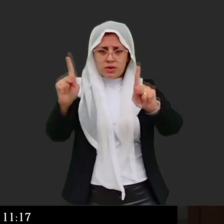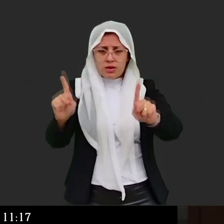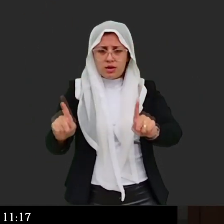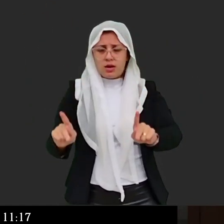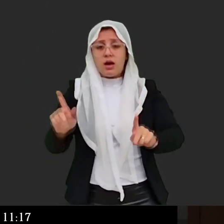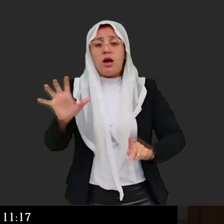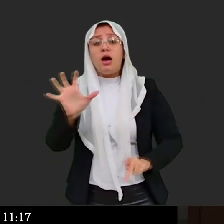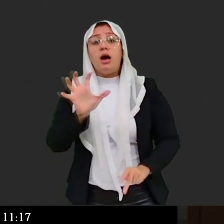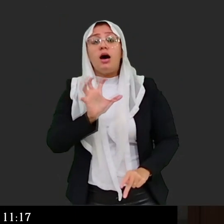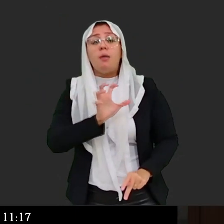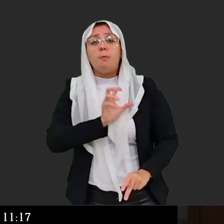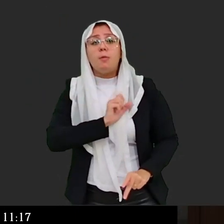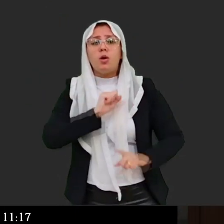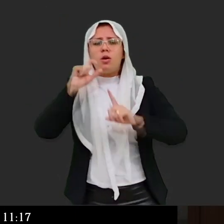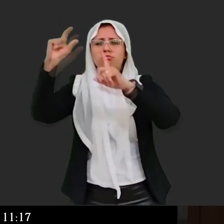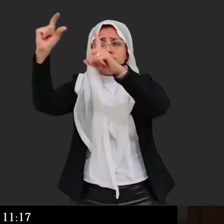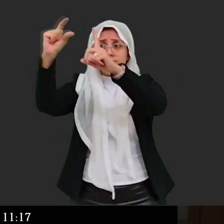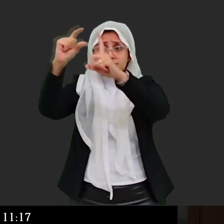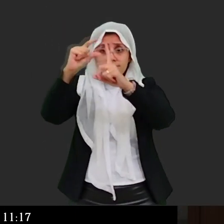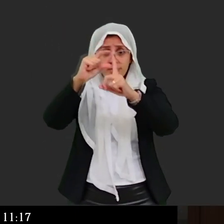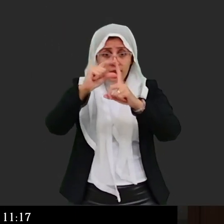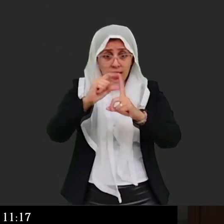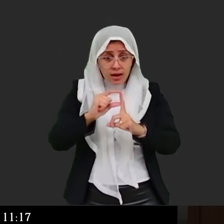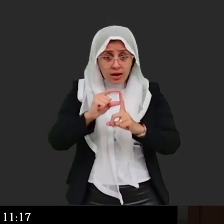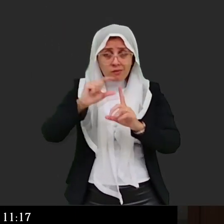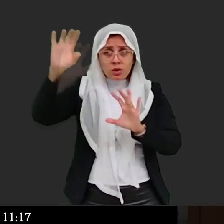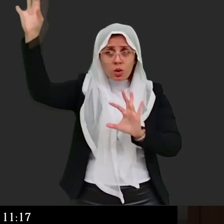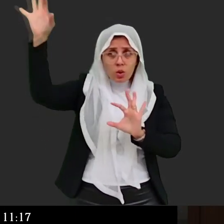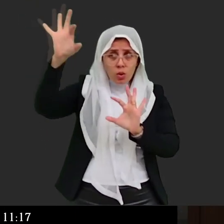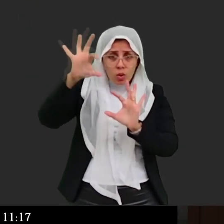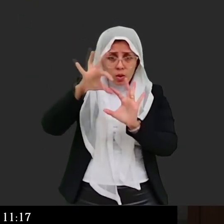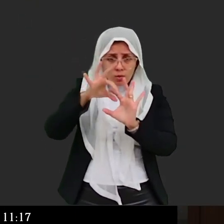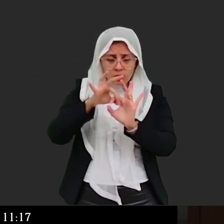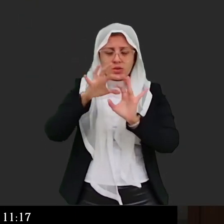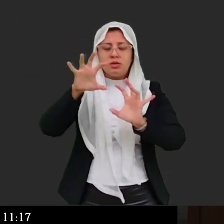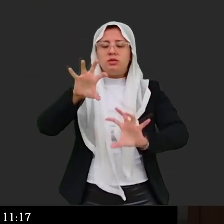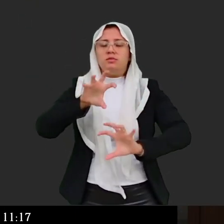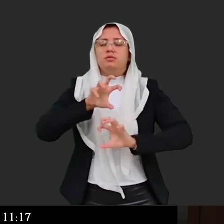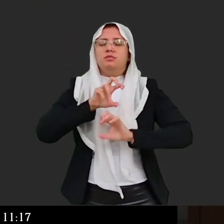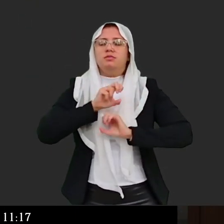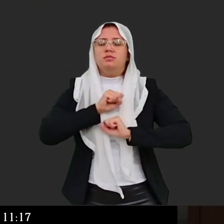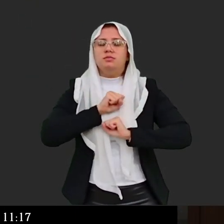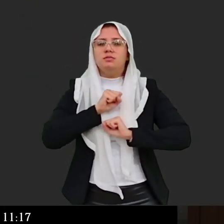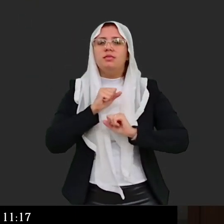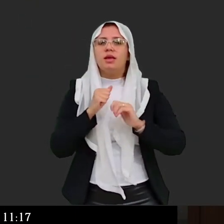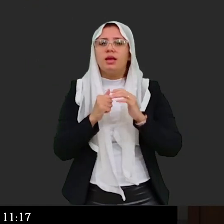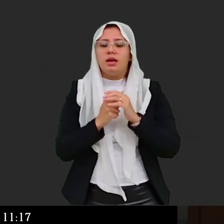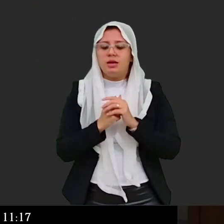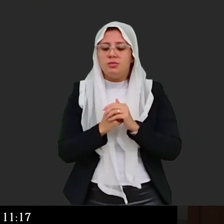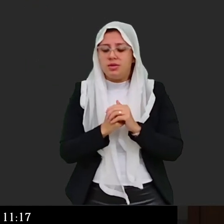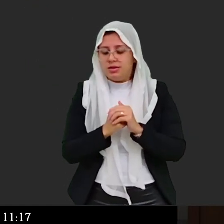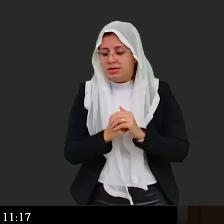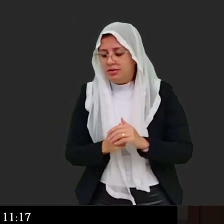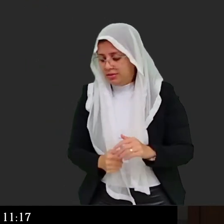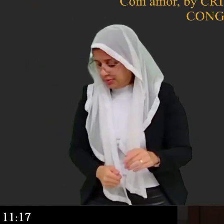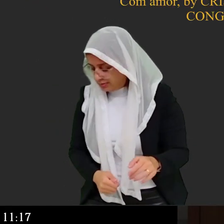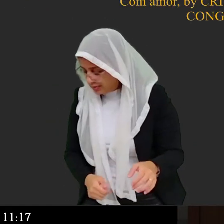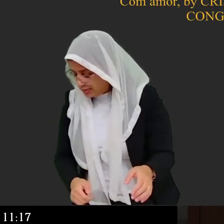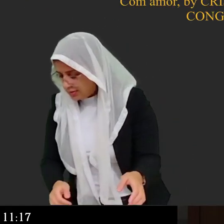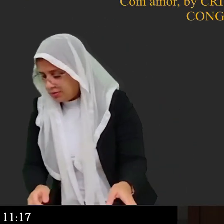amor, sua eterna palavra e esta comunhão permaneçam em nossos corações.